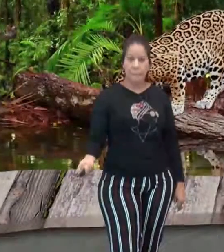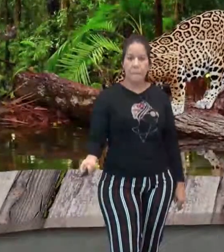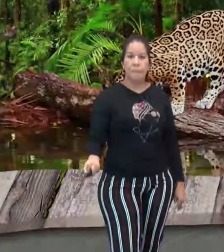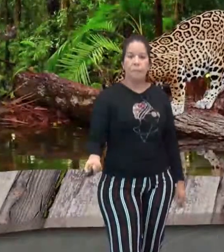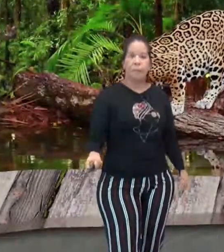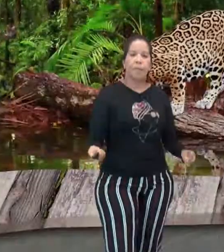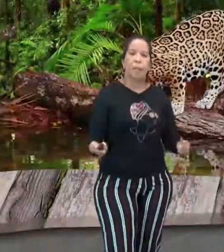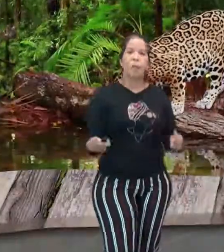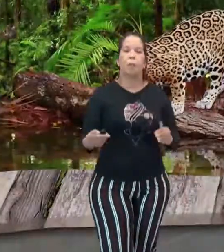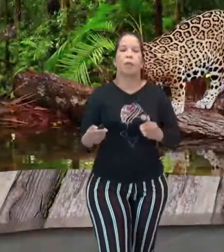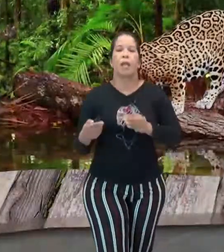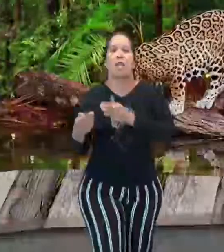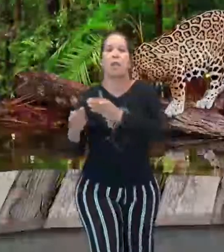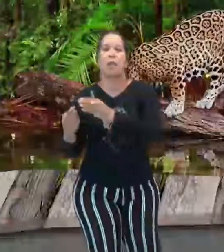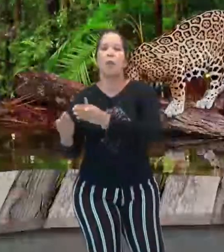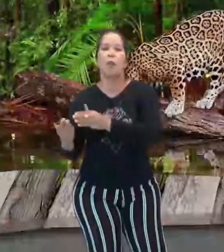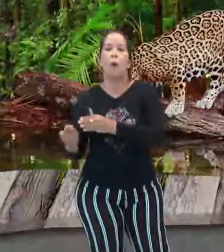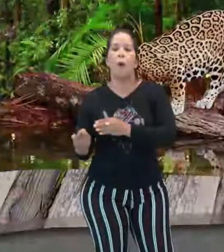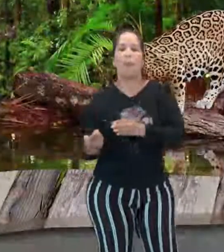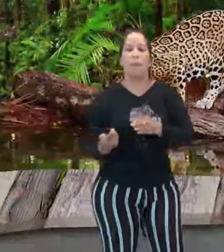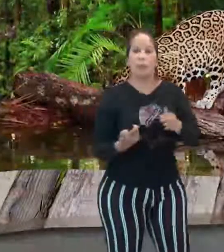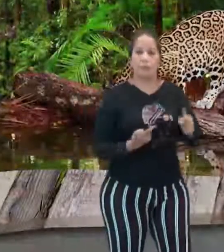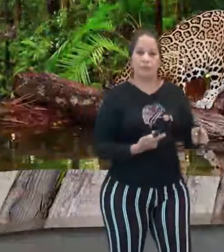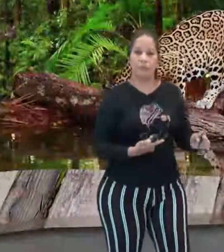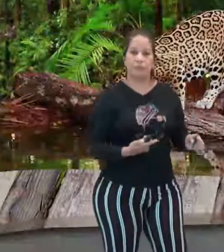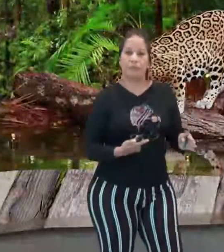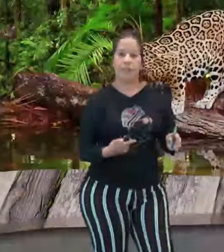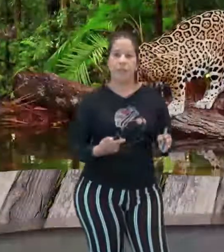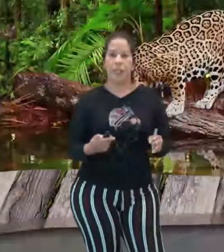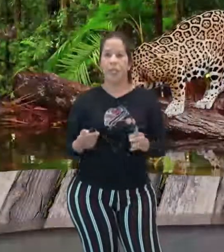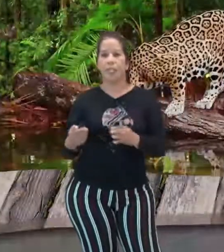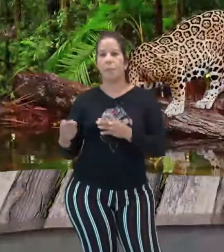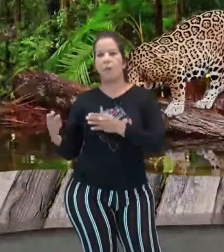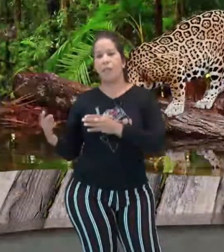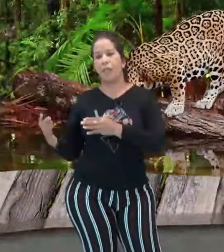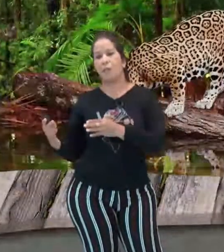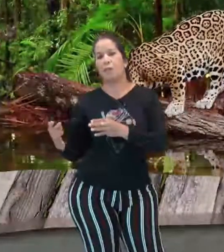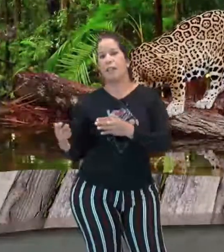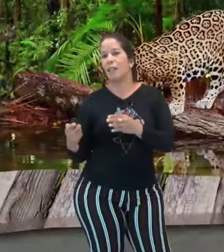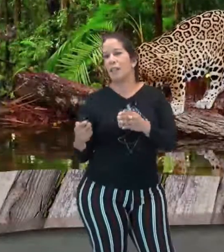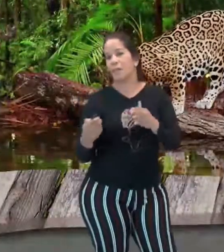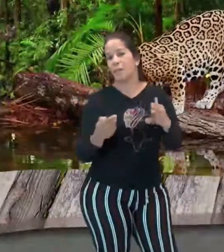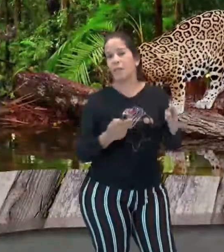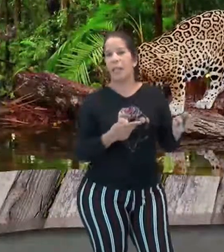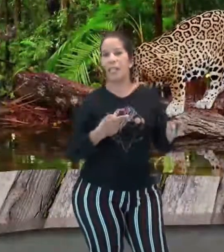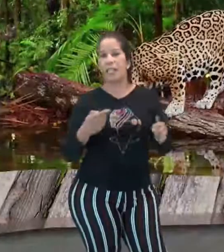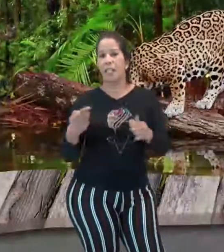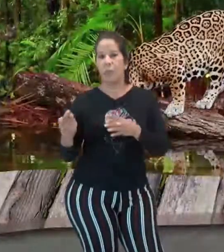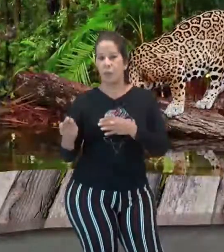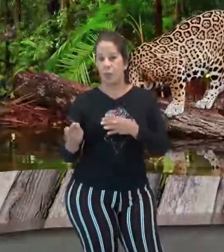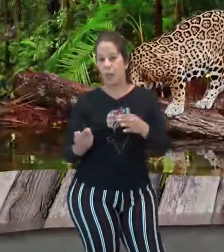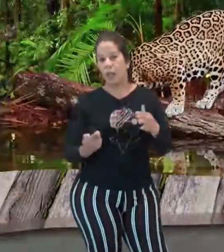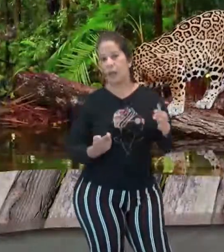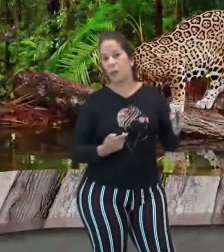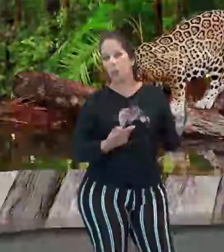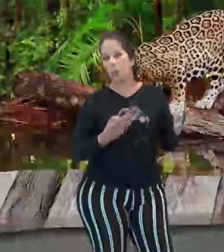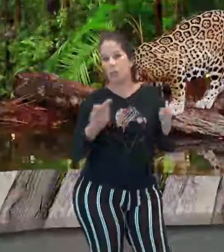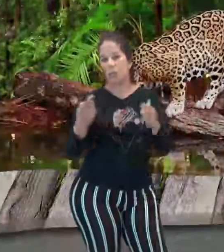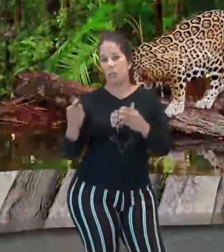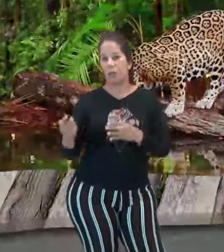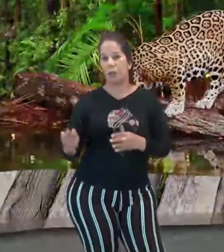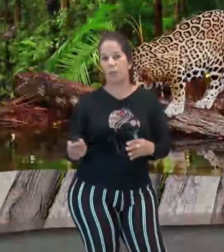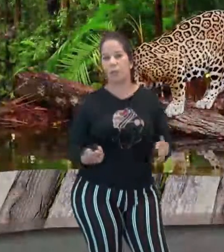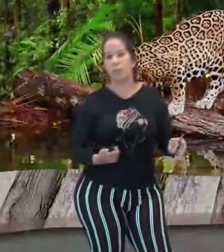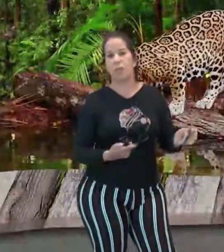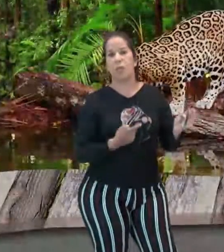tá? Então, no homem, esse processo vai dar início, né, à produção